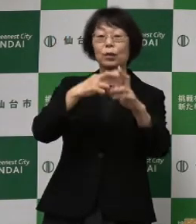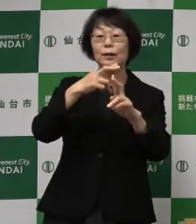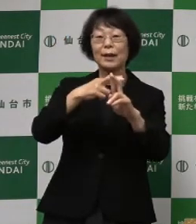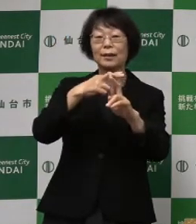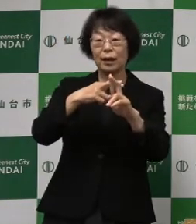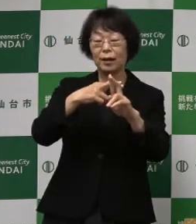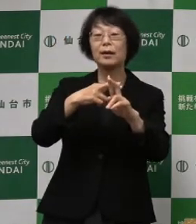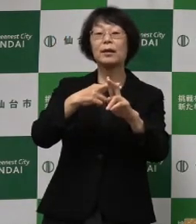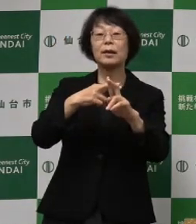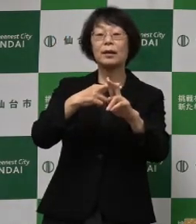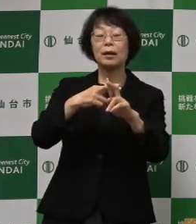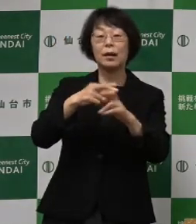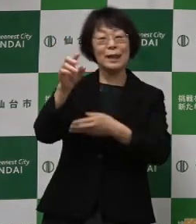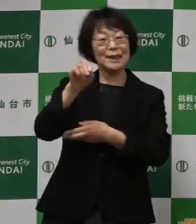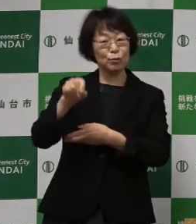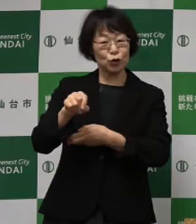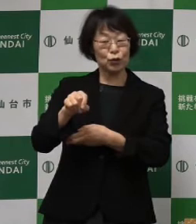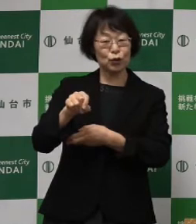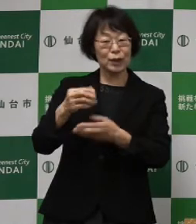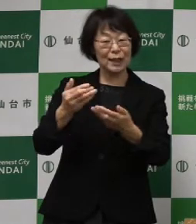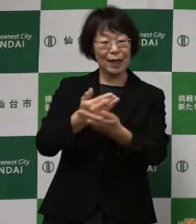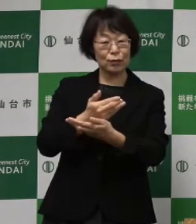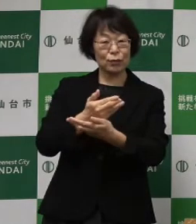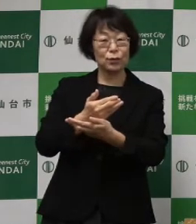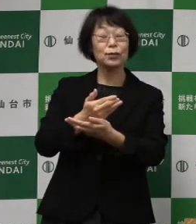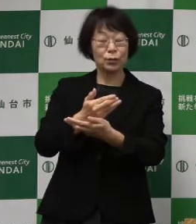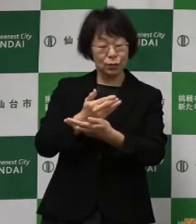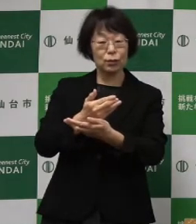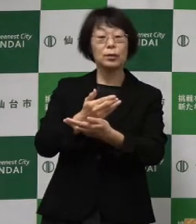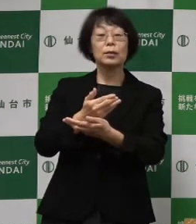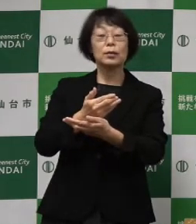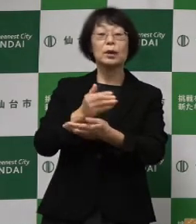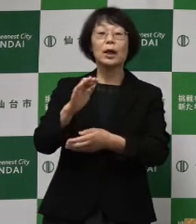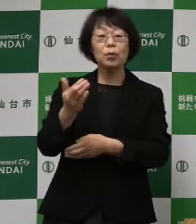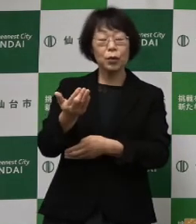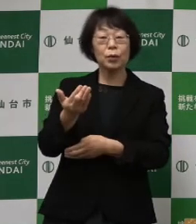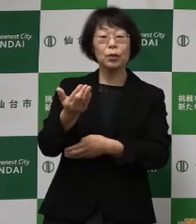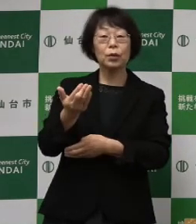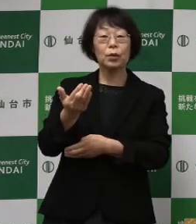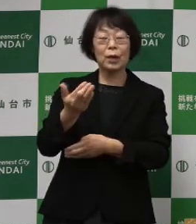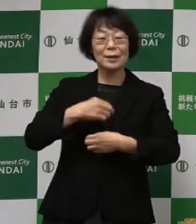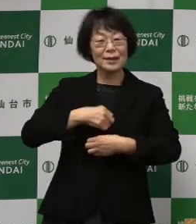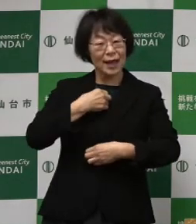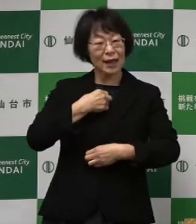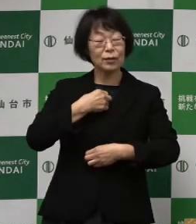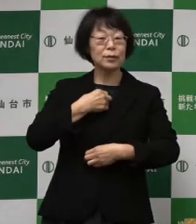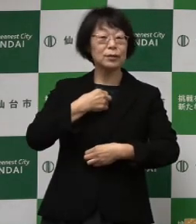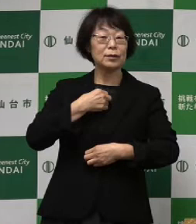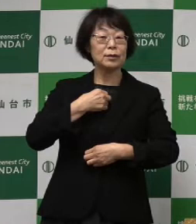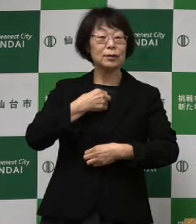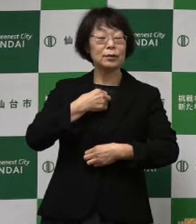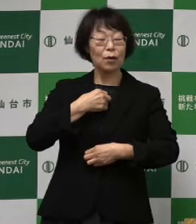の事務になるわけなんですけど、業務になるわけですけれども、あの正確であること